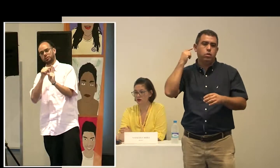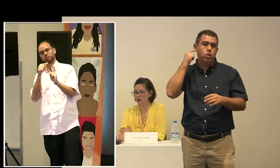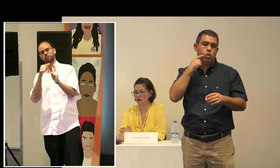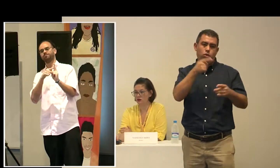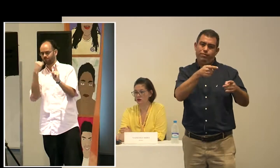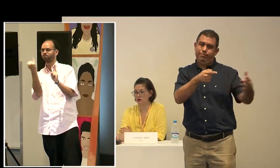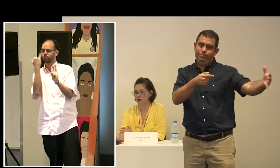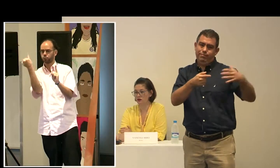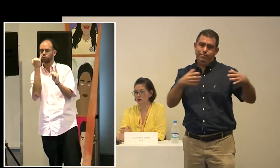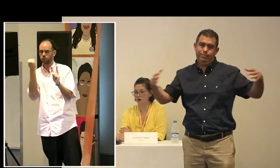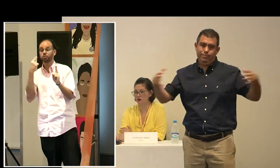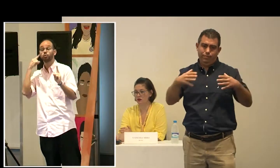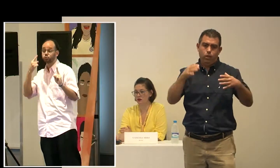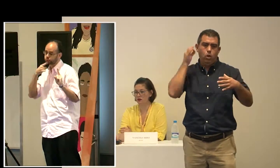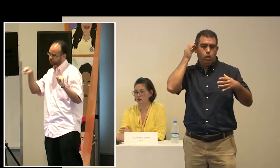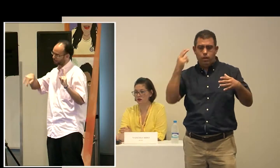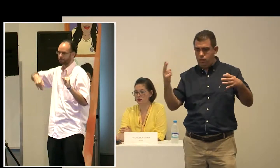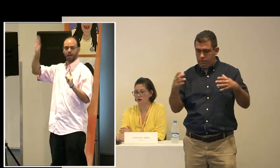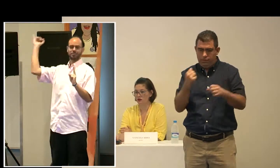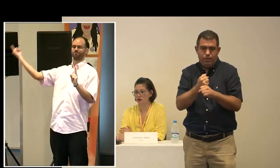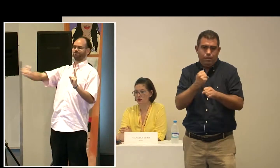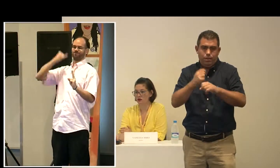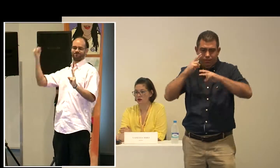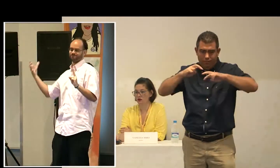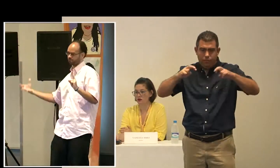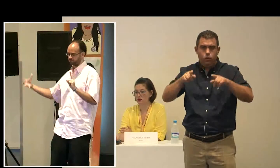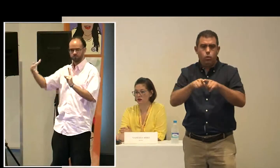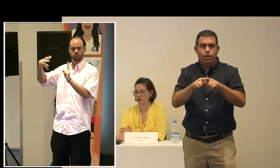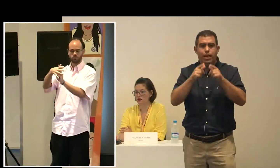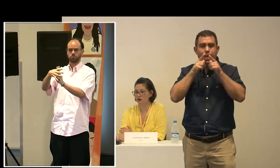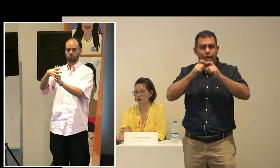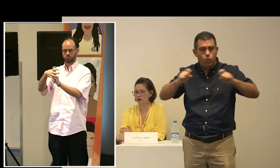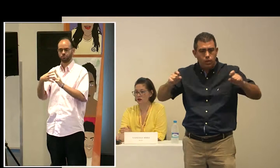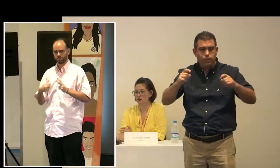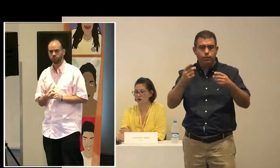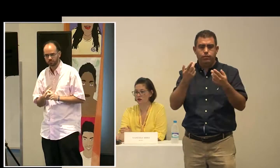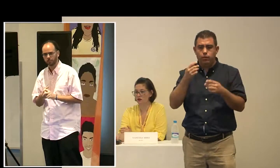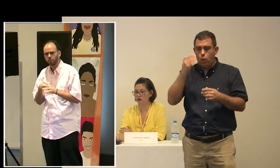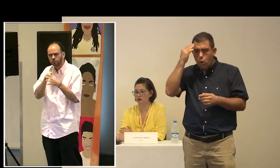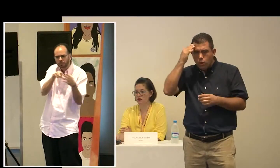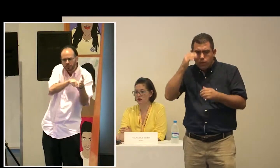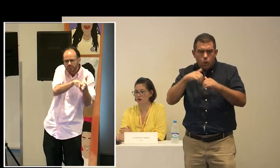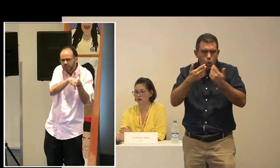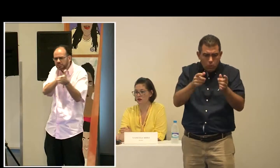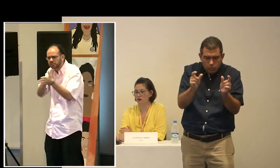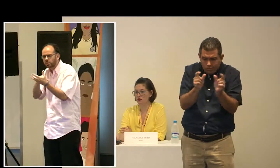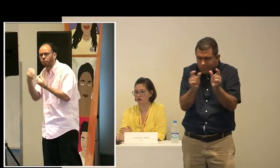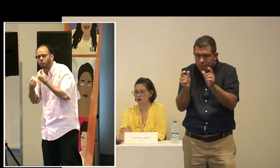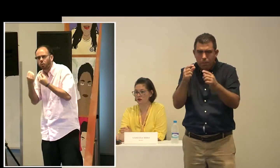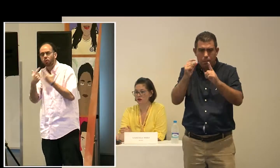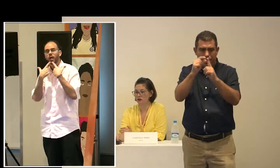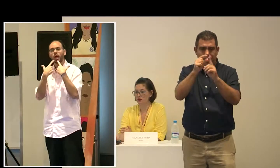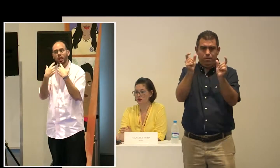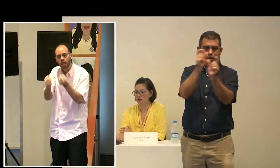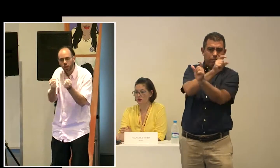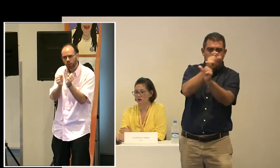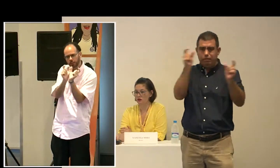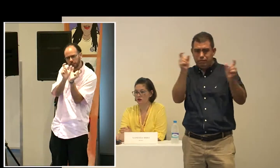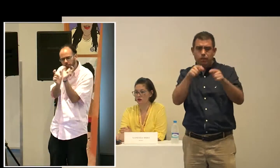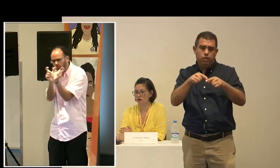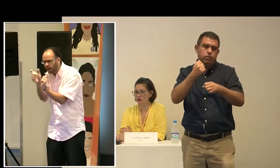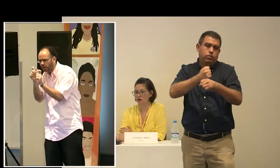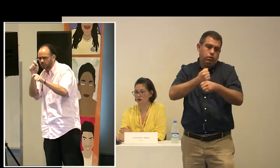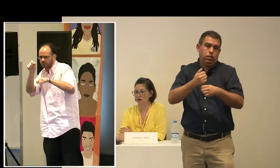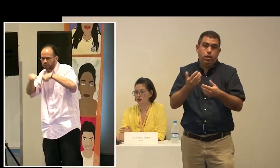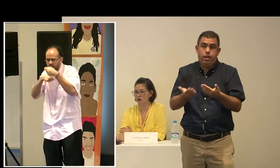Na verdade, são poucos surdos que trabalham, mas tem muitos ouvintes. Mas a importância do